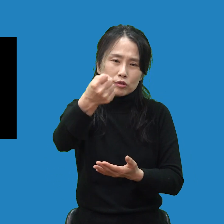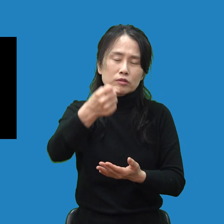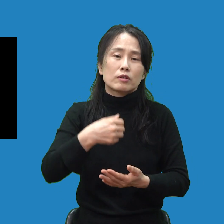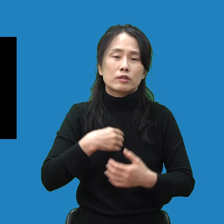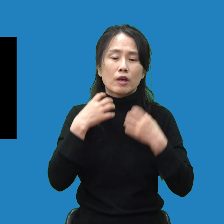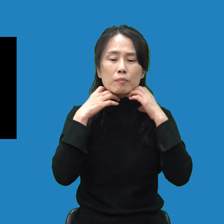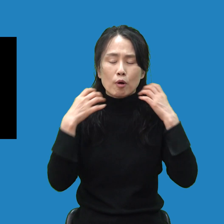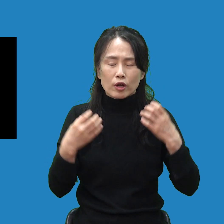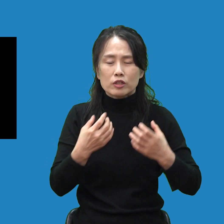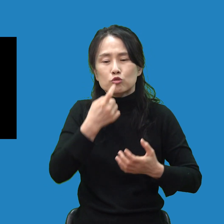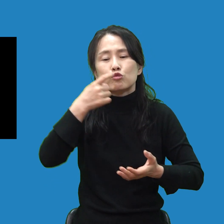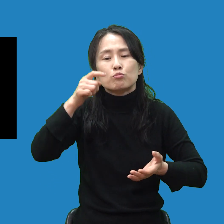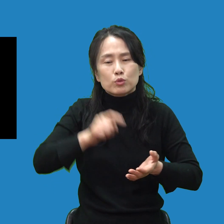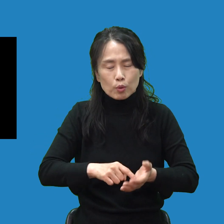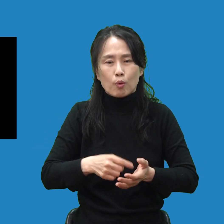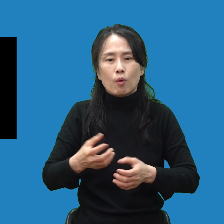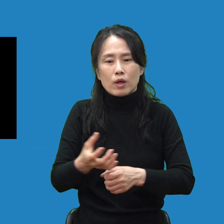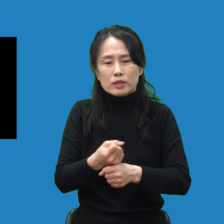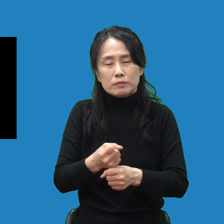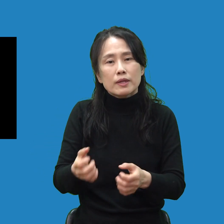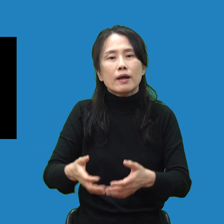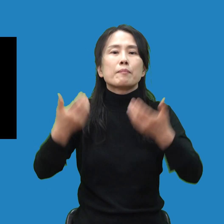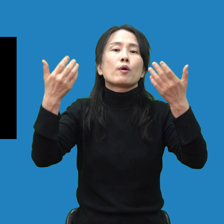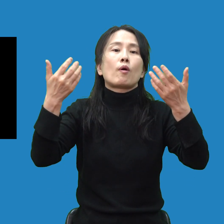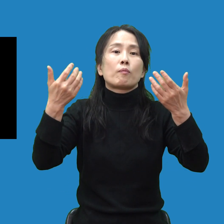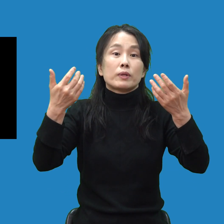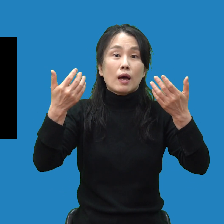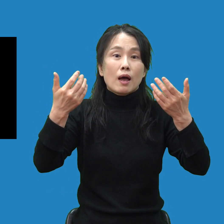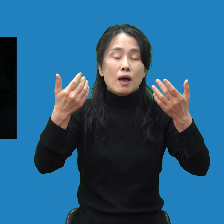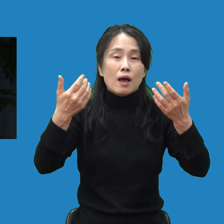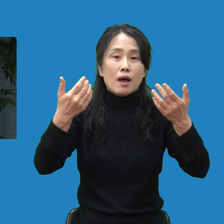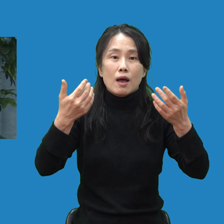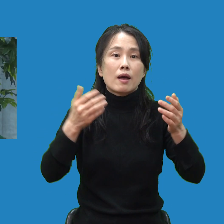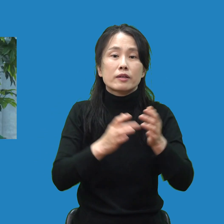멍에는 쉽고 내 짐은 가벼움이라.